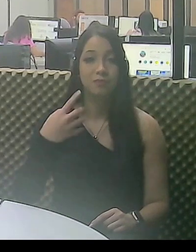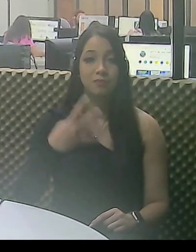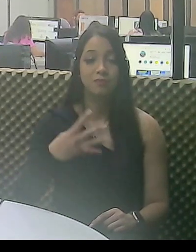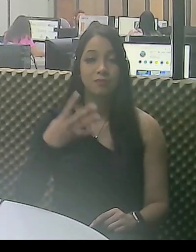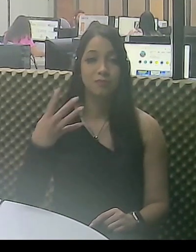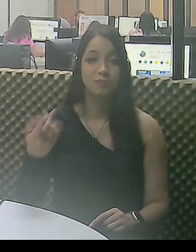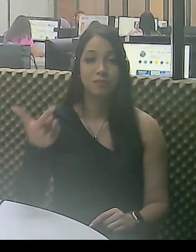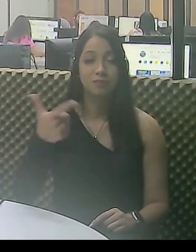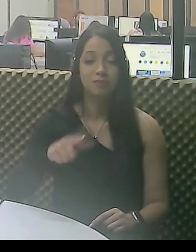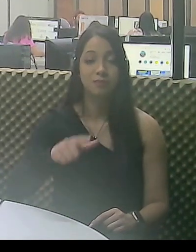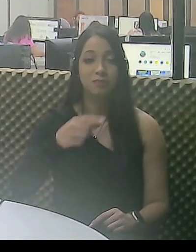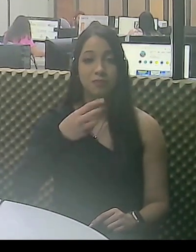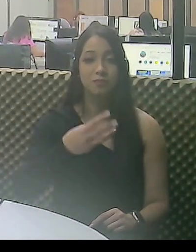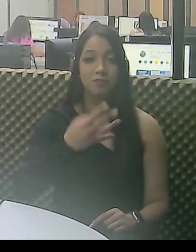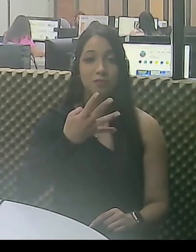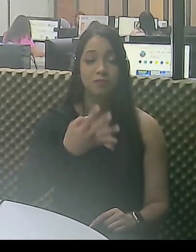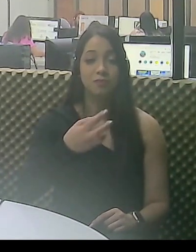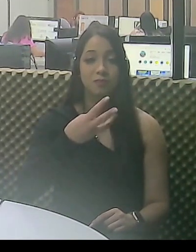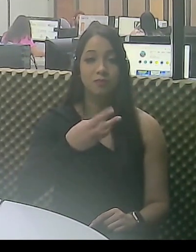34-3228-7744, repetindo